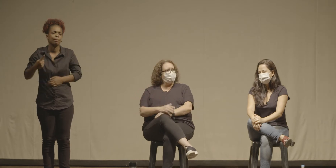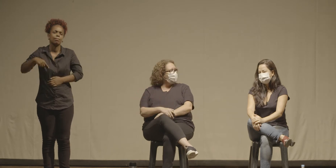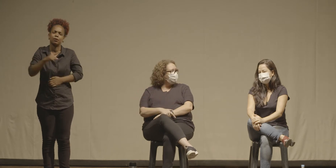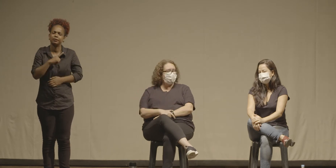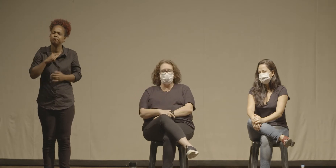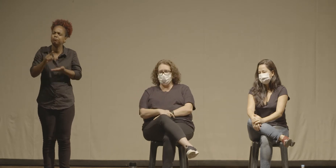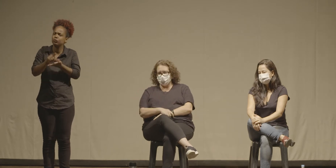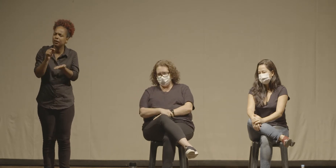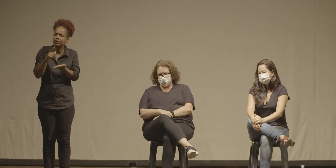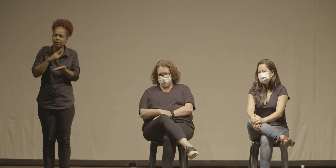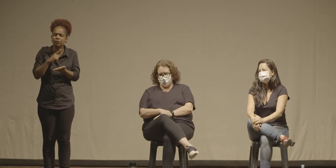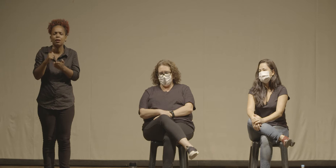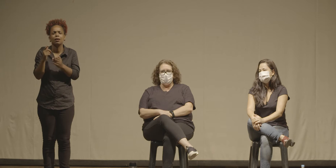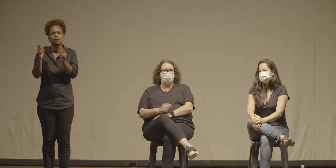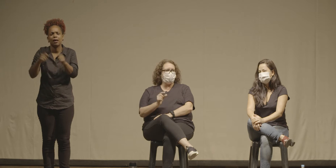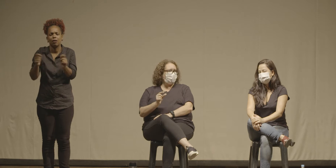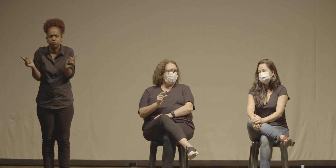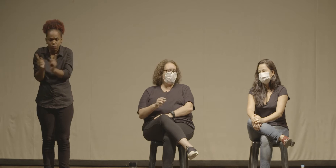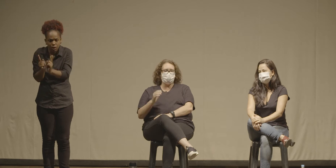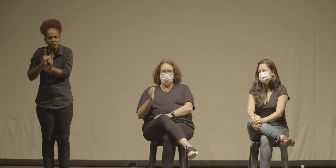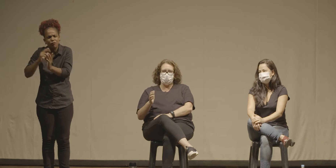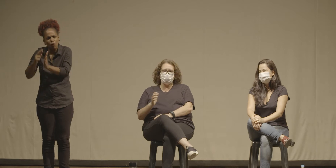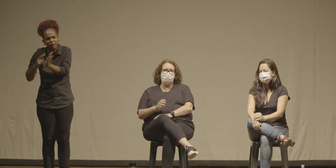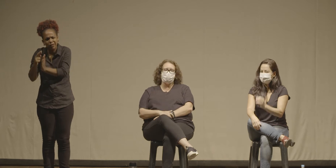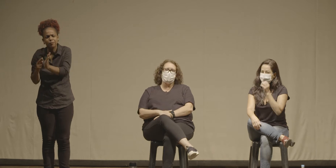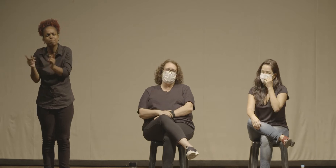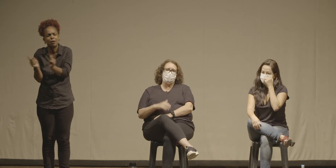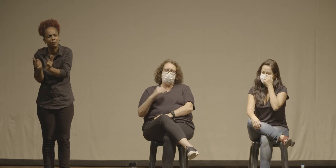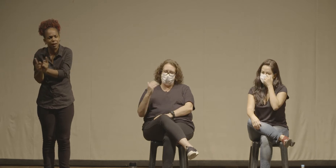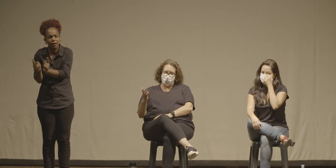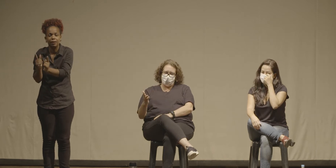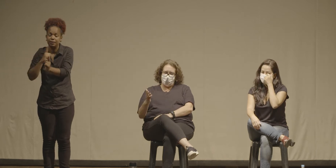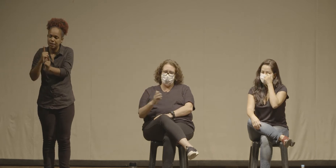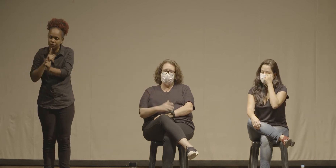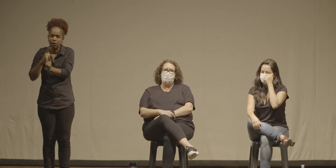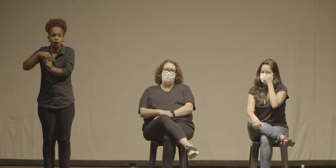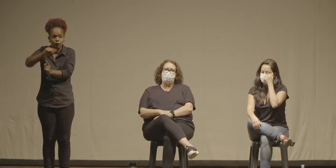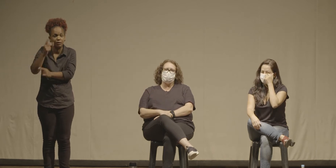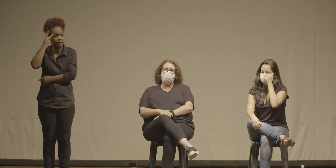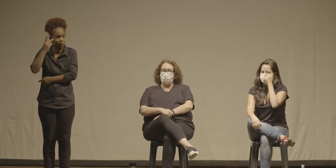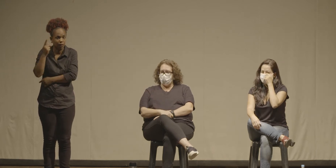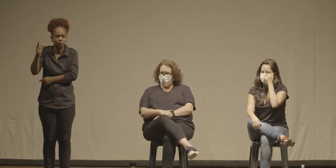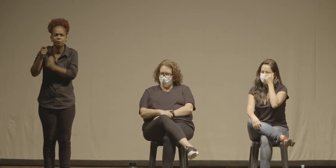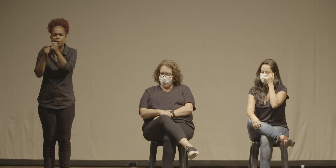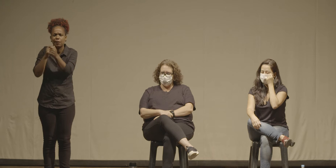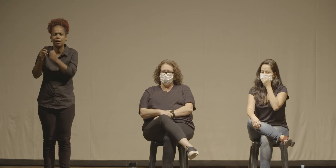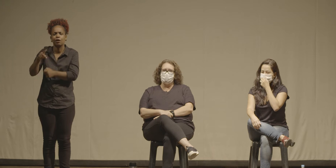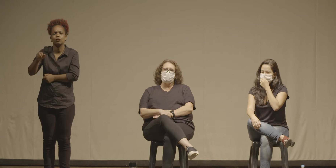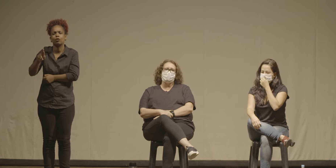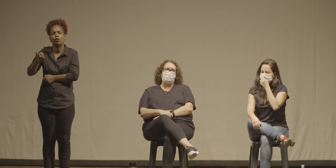gente optou em fazer um teaser. A gente fez um roteirinho de um teaser, a gente foi para São Paulo, entrevistou a